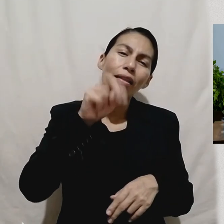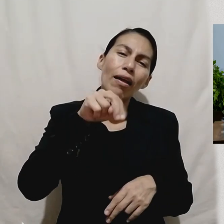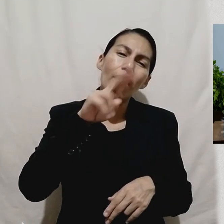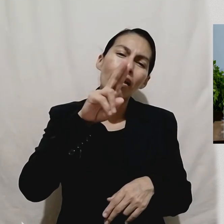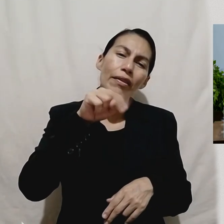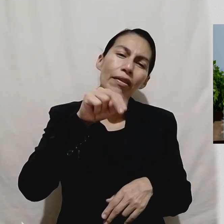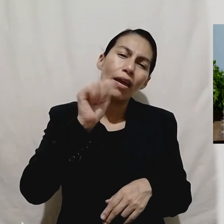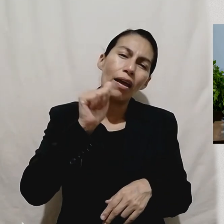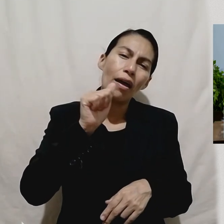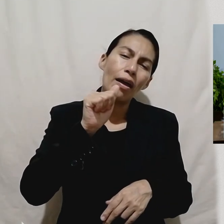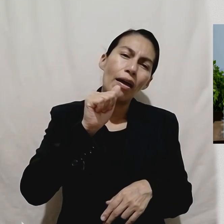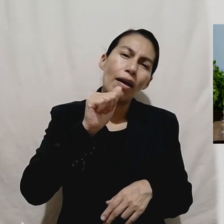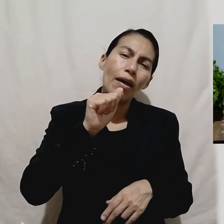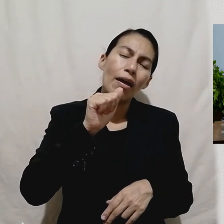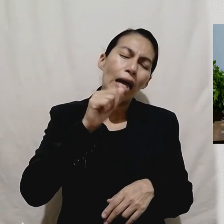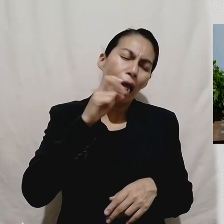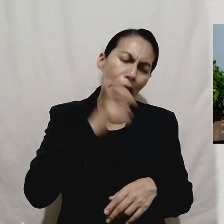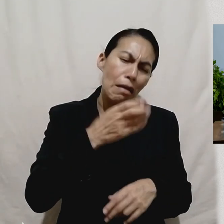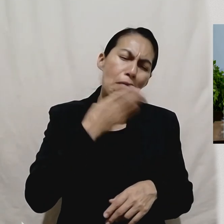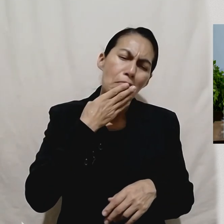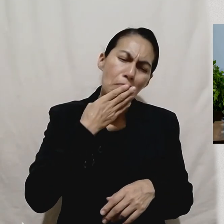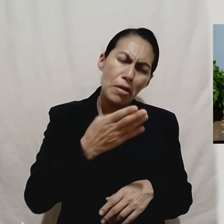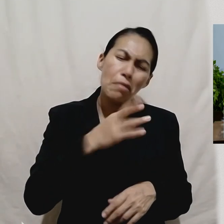a mi Señor Amén